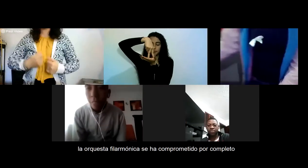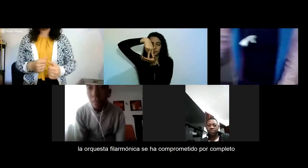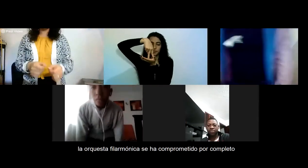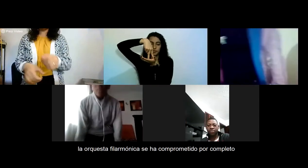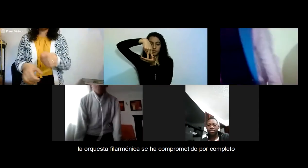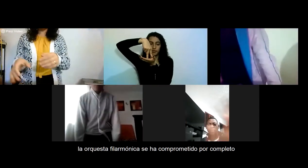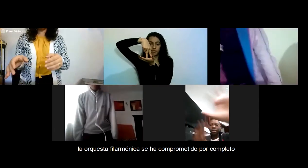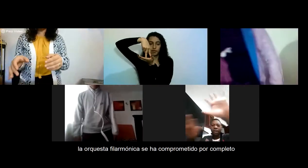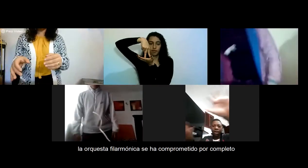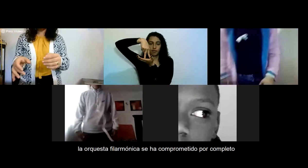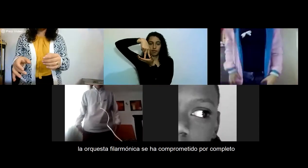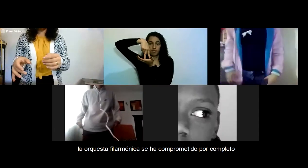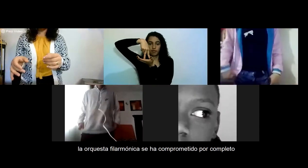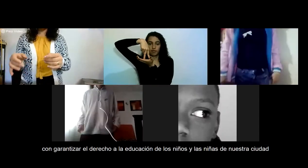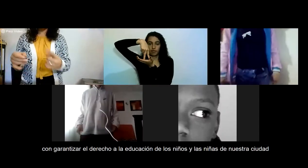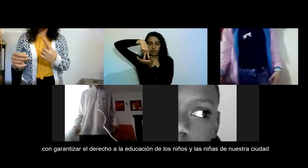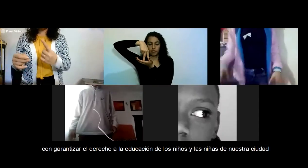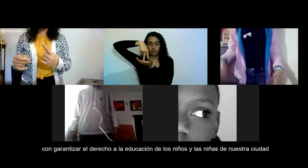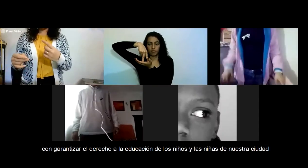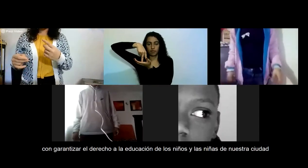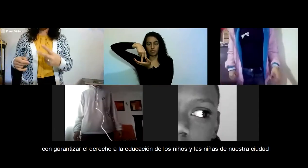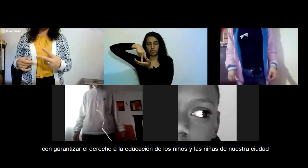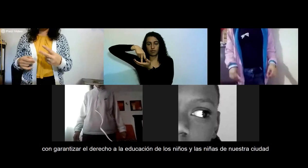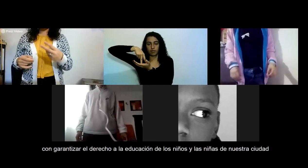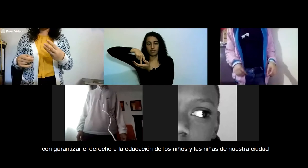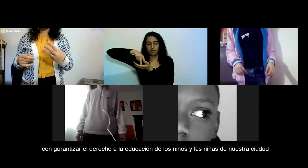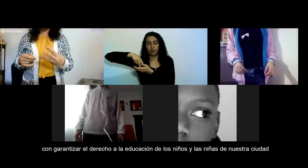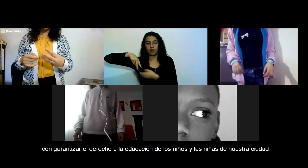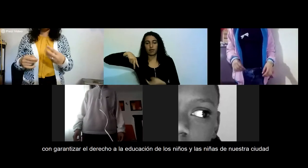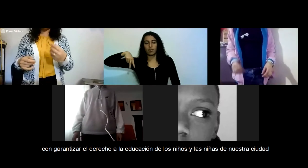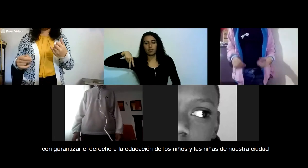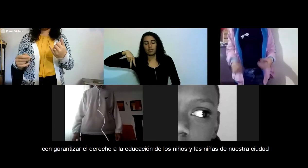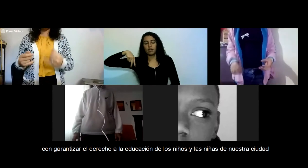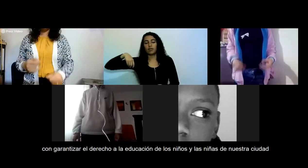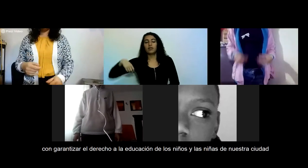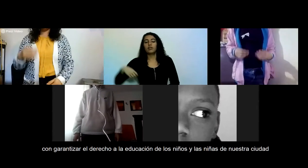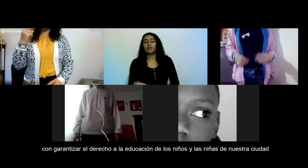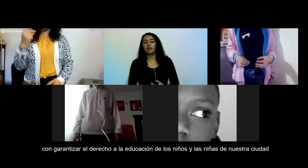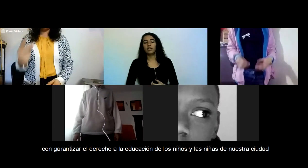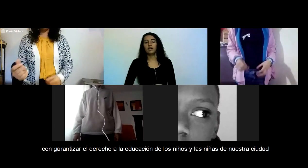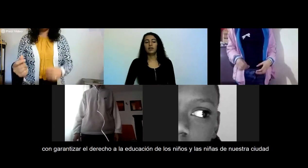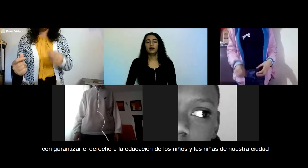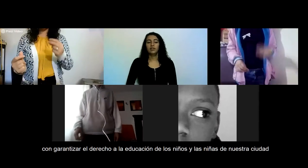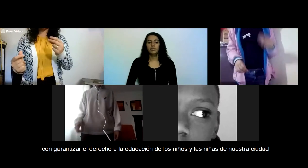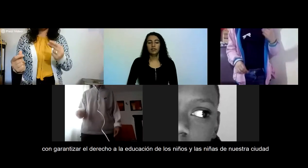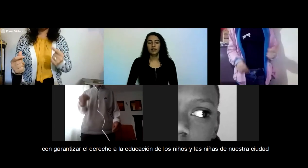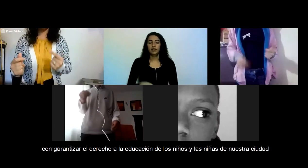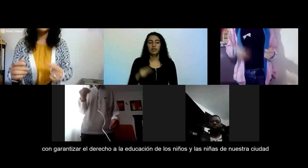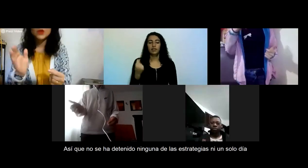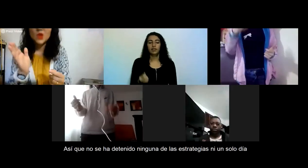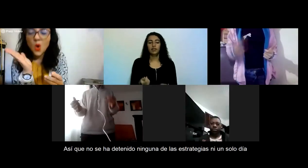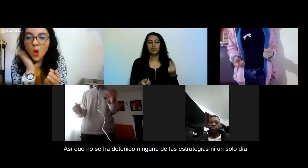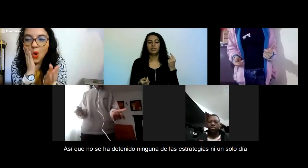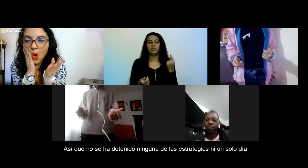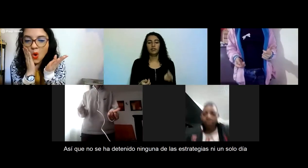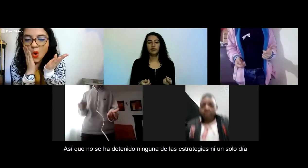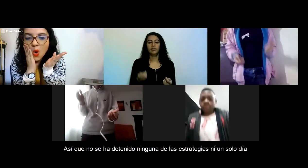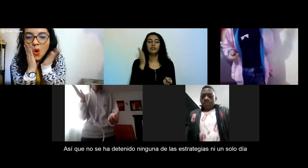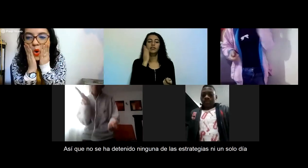se ha comprometido por completo con garantizar el derecho a la educación de los niños y las niñas de nuestra ciudad, así que no se ha detenido